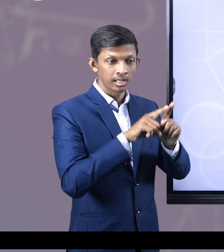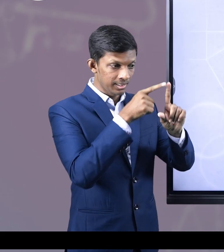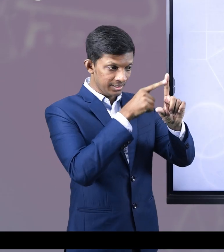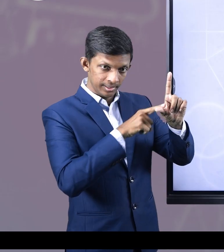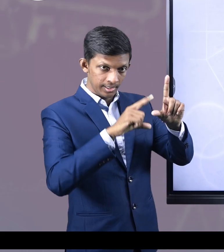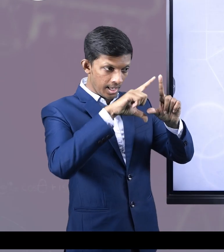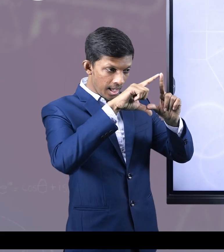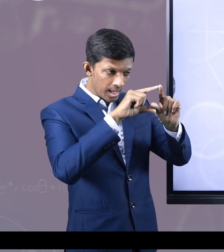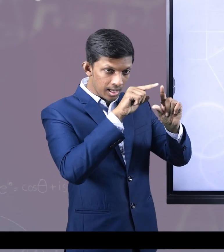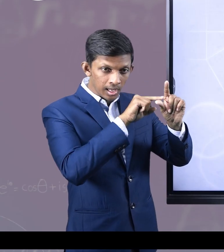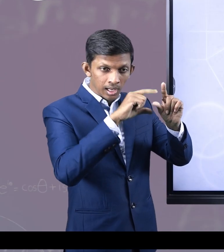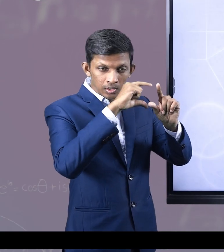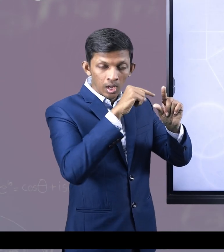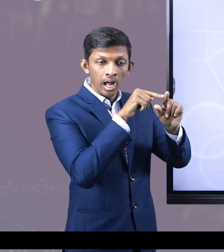तीव्र कोन,